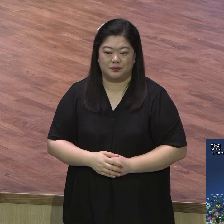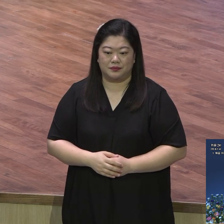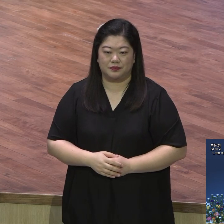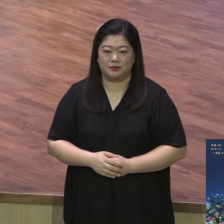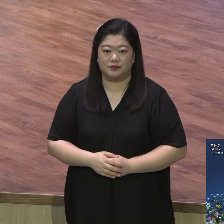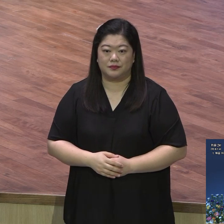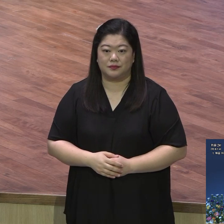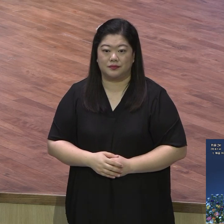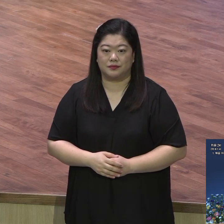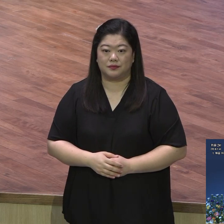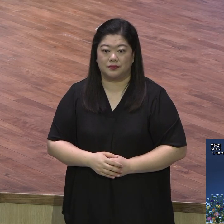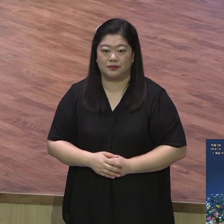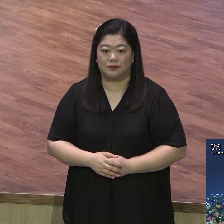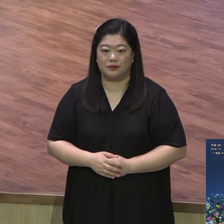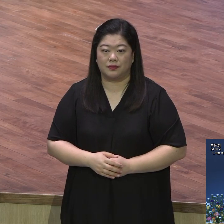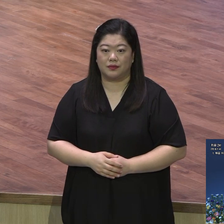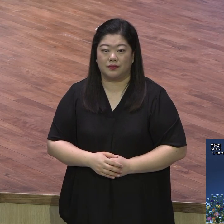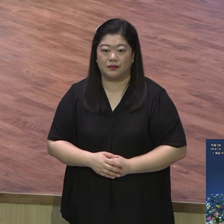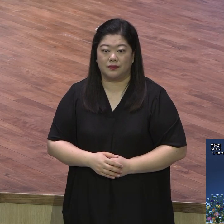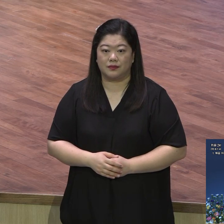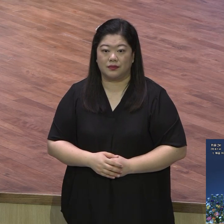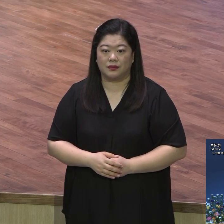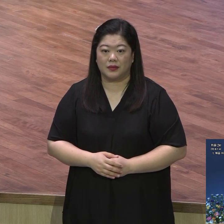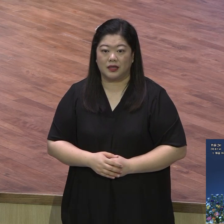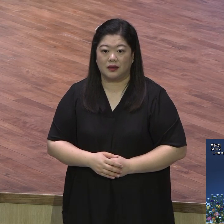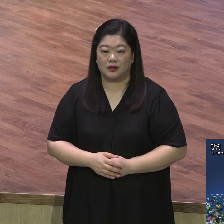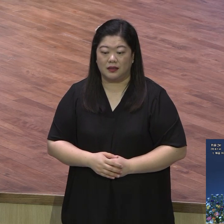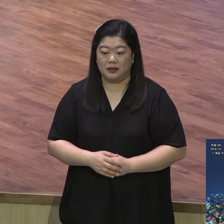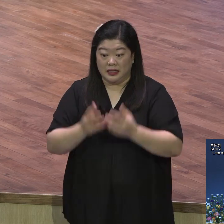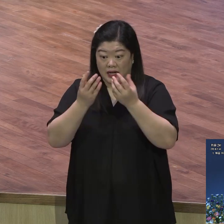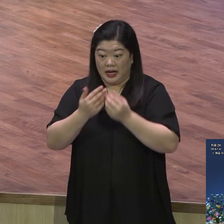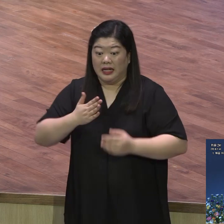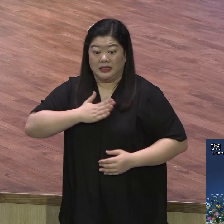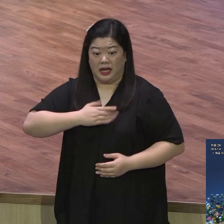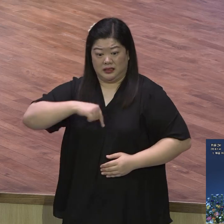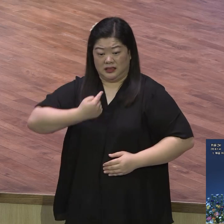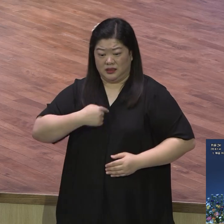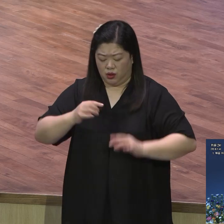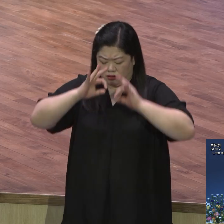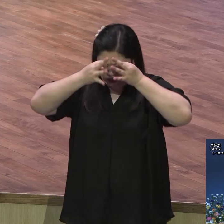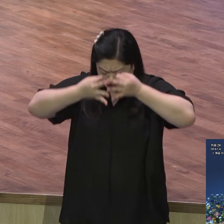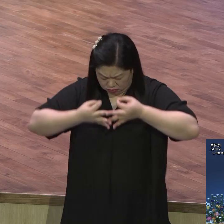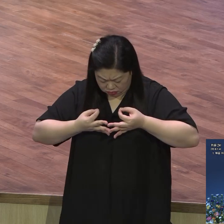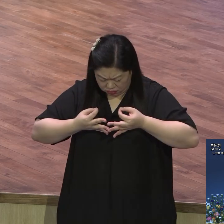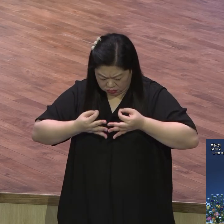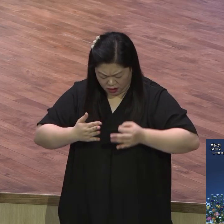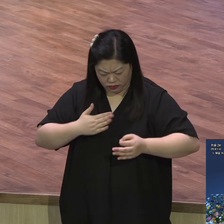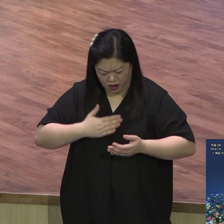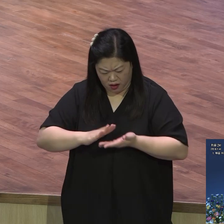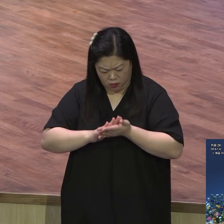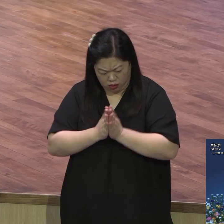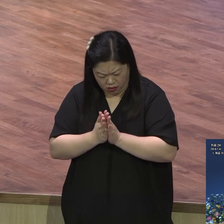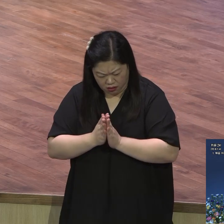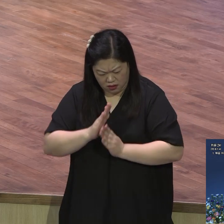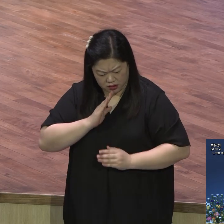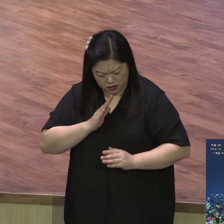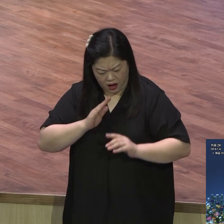알아요. 자기 자신이 알아야 돼요. 자기 자신은 자기를 잘 모를 수 있어요. 왜? 잡혀버리면 모르거든요. 그런데